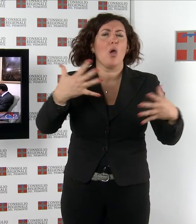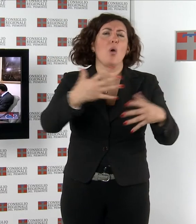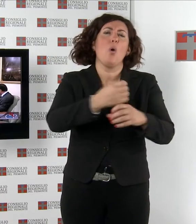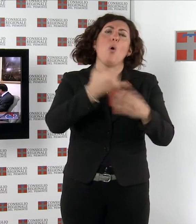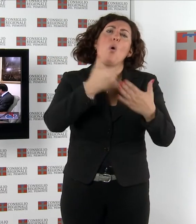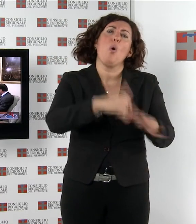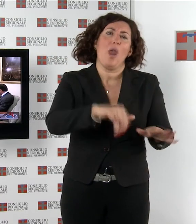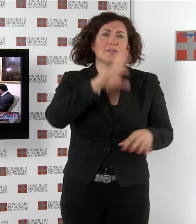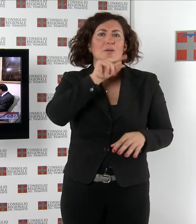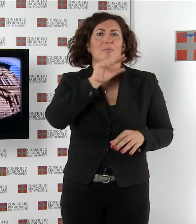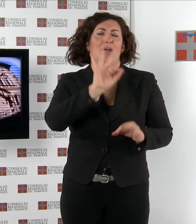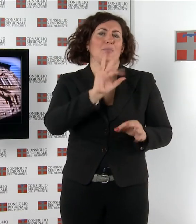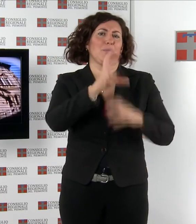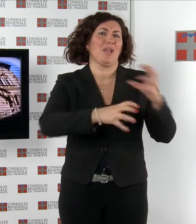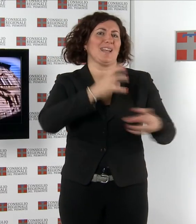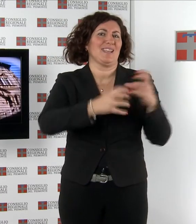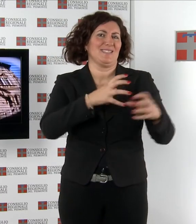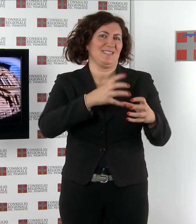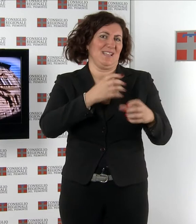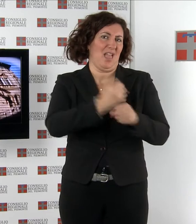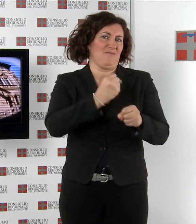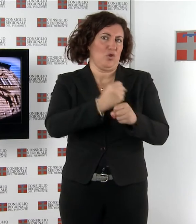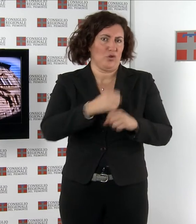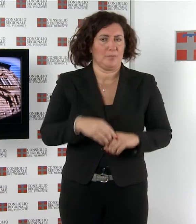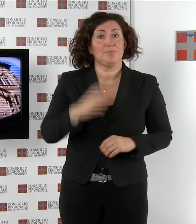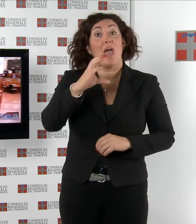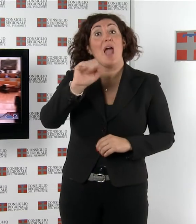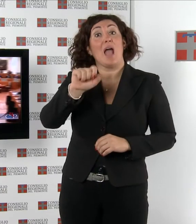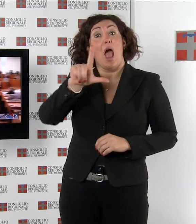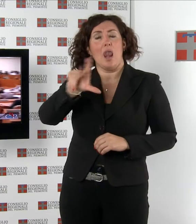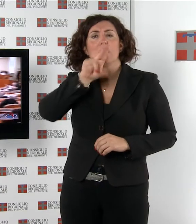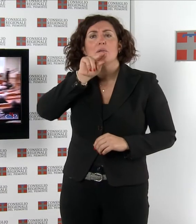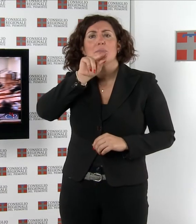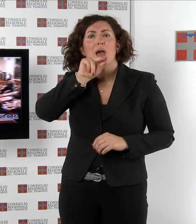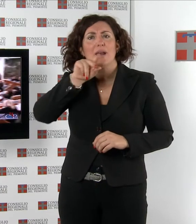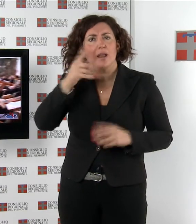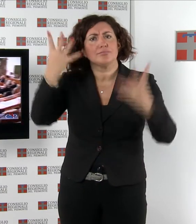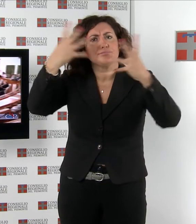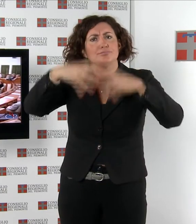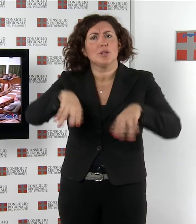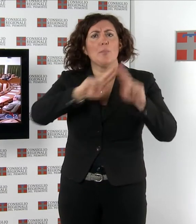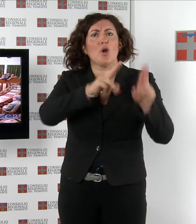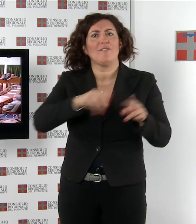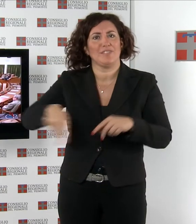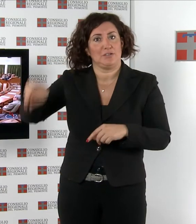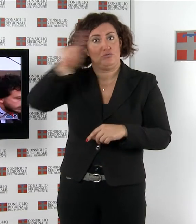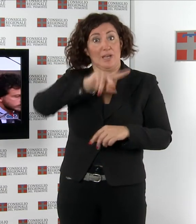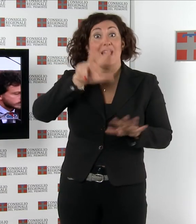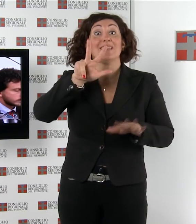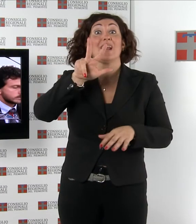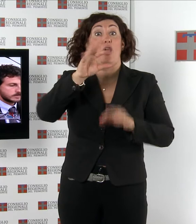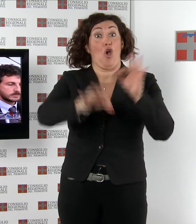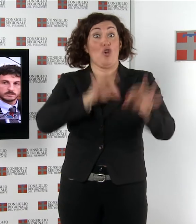giorno sulla crisi occupazionale. Il CAL sul riordino delle province. Il Consiglio delle Autonomie Locali ha approvato il 3 ottobre